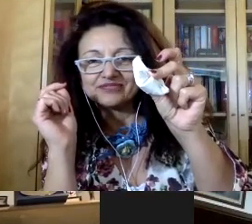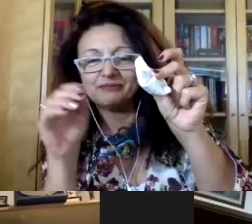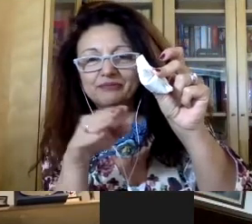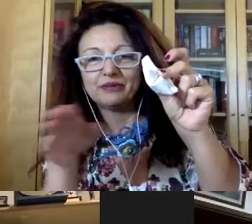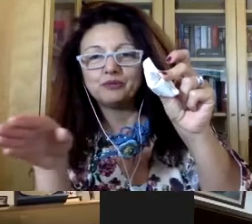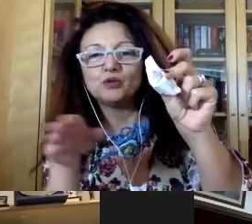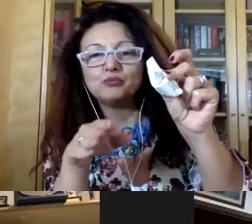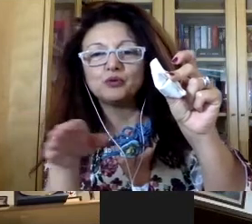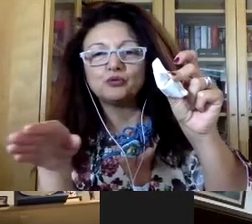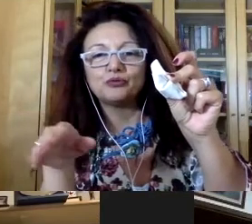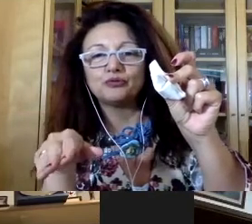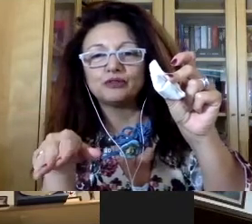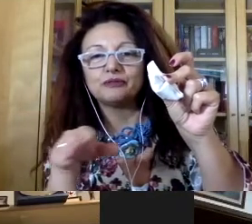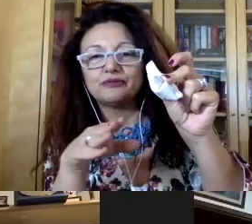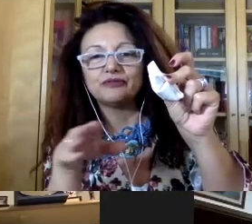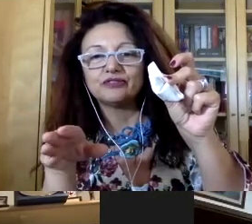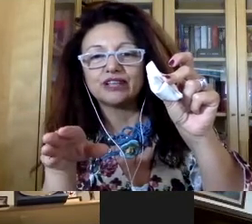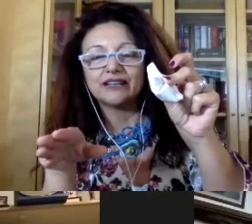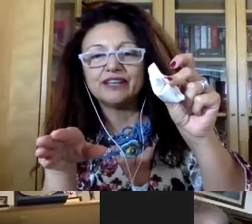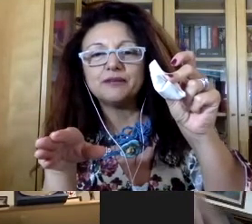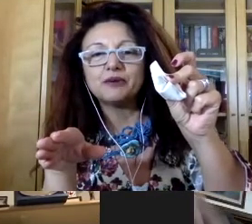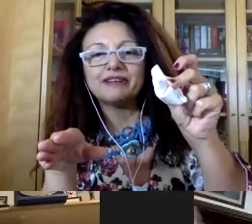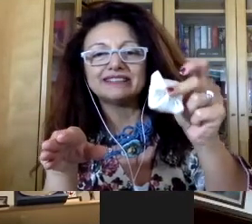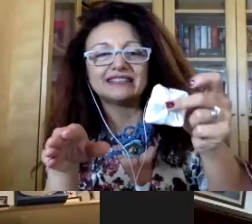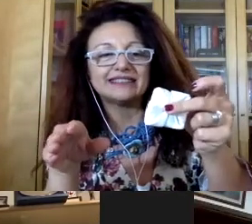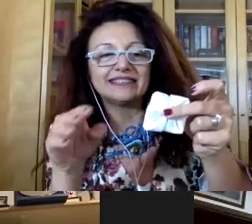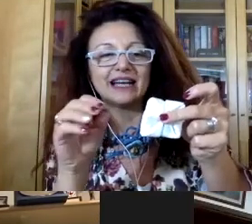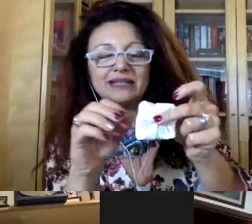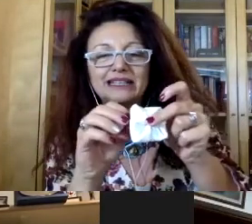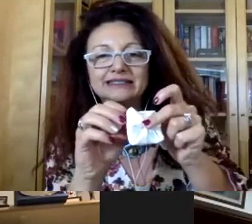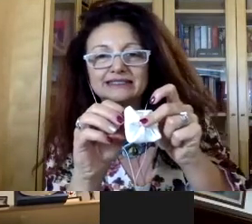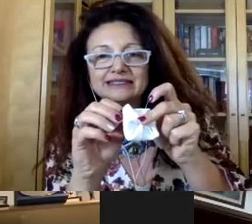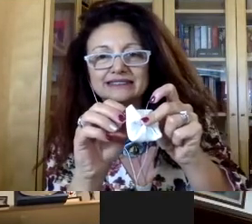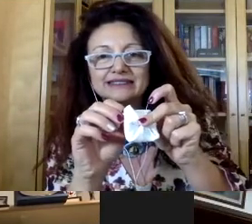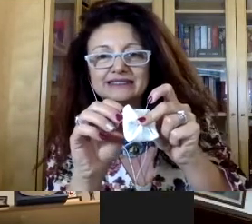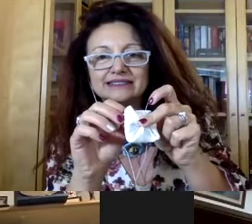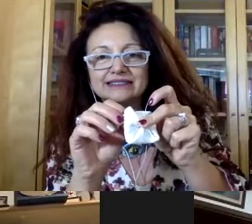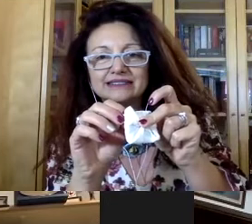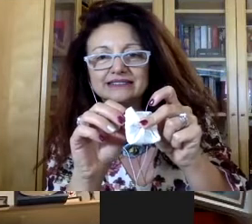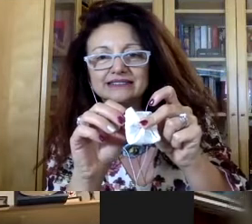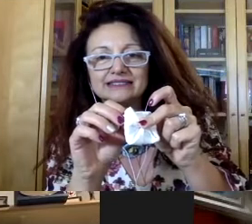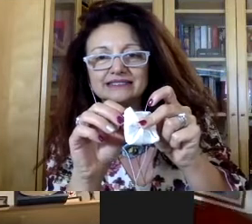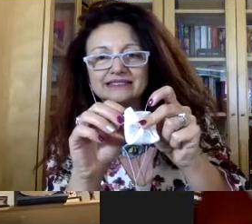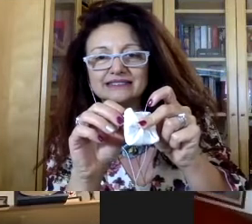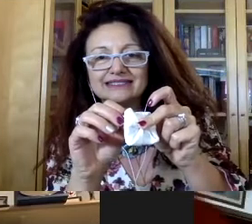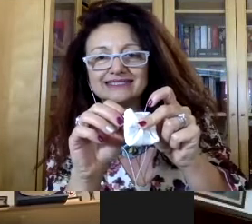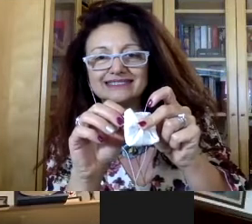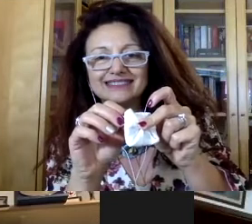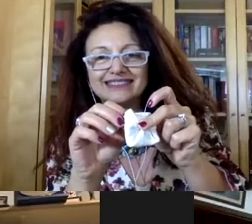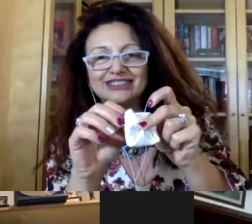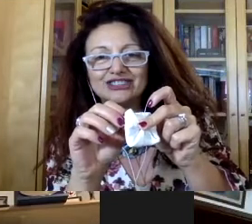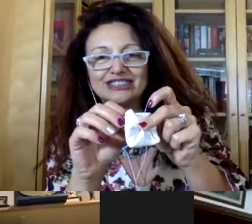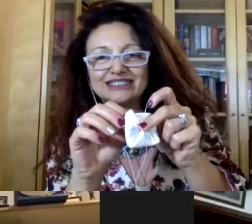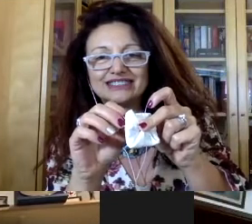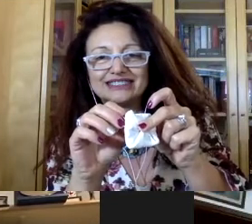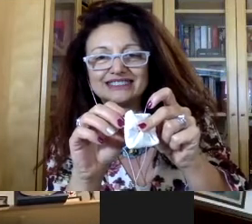l'angolo esterno e lo cerchiamo di aprire all'interno. Vieni più avanti alla telecamera. È così.